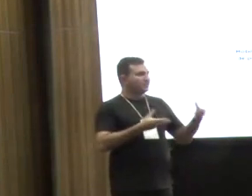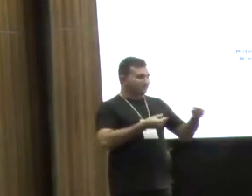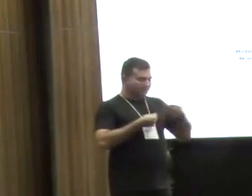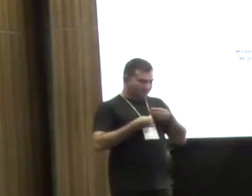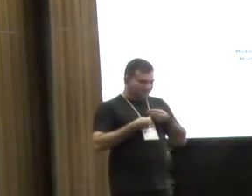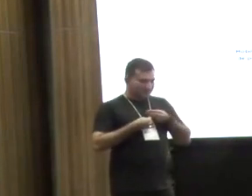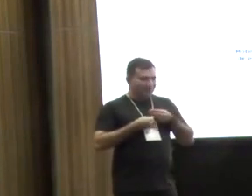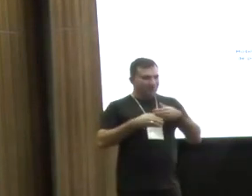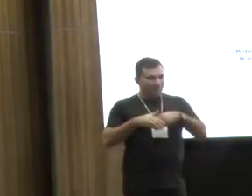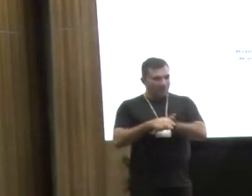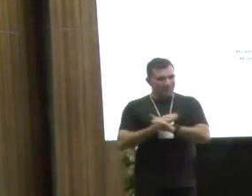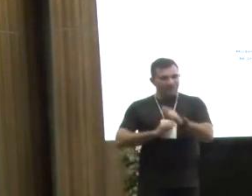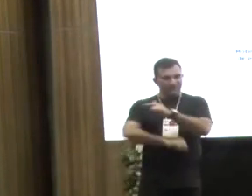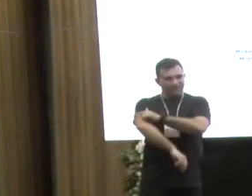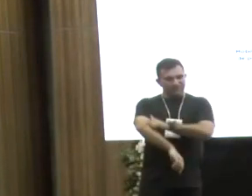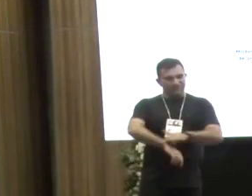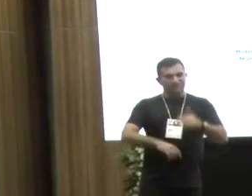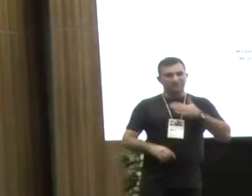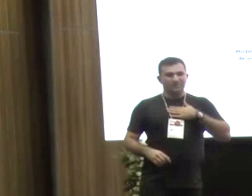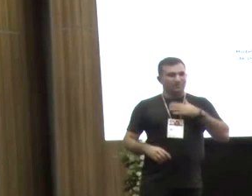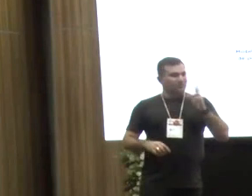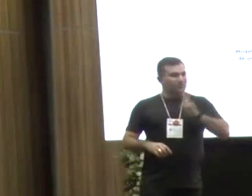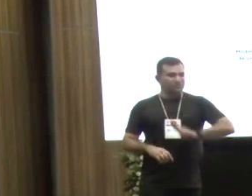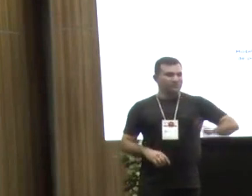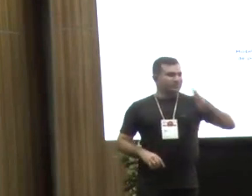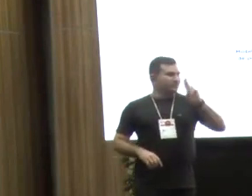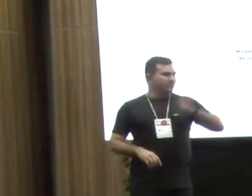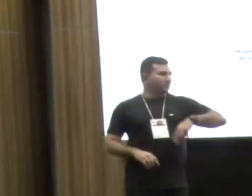maior respeito, nunca usei.